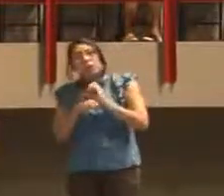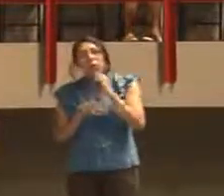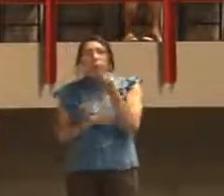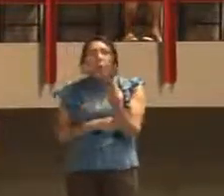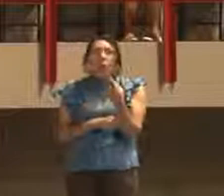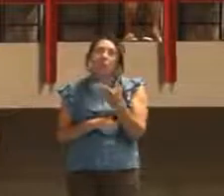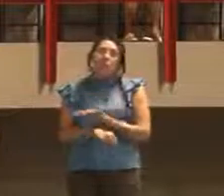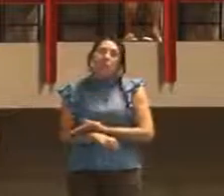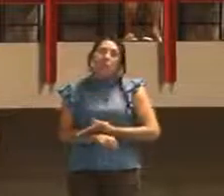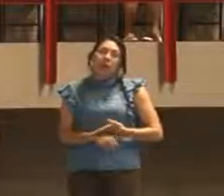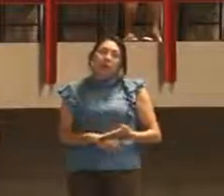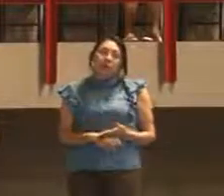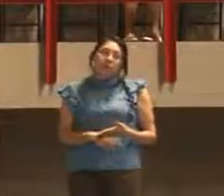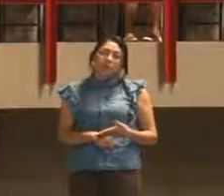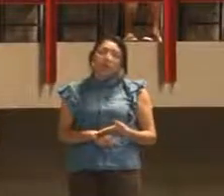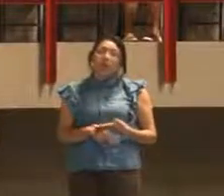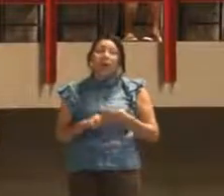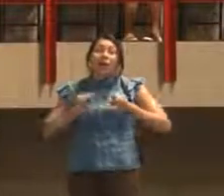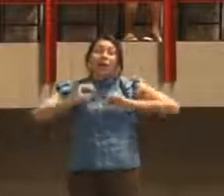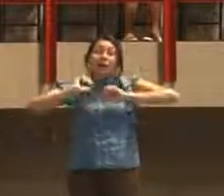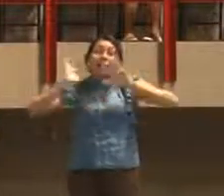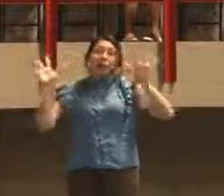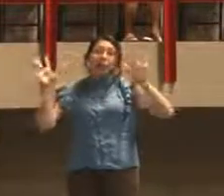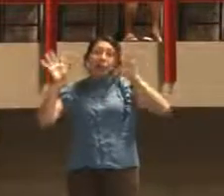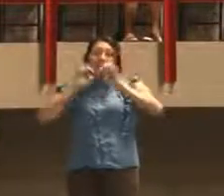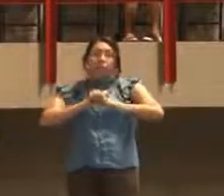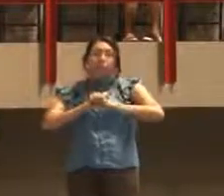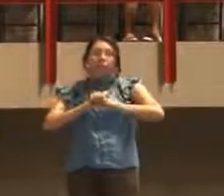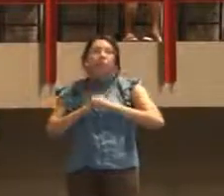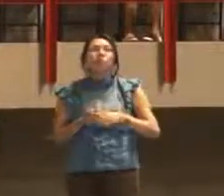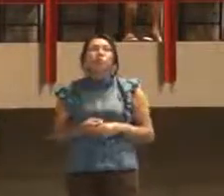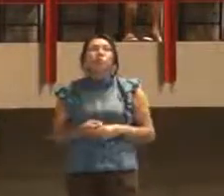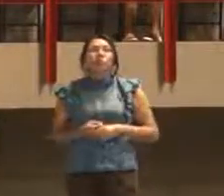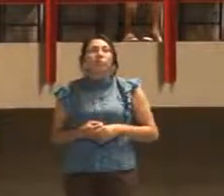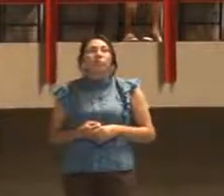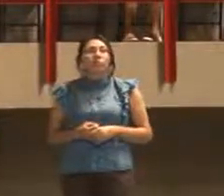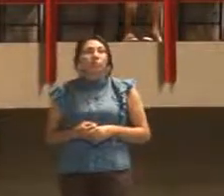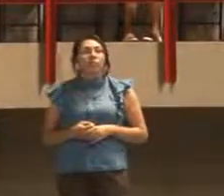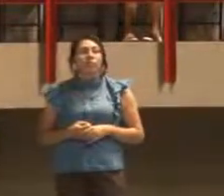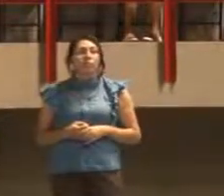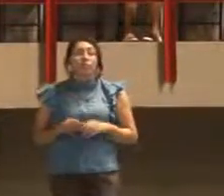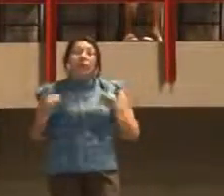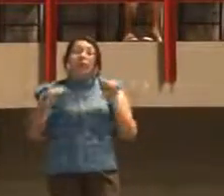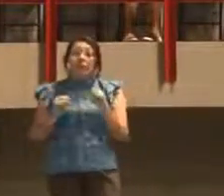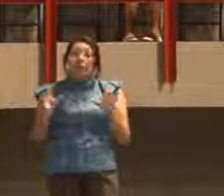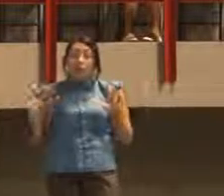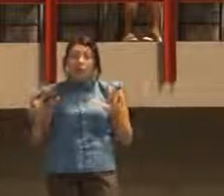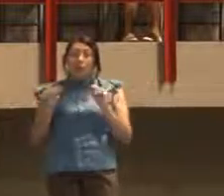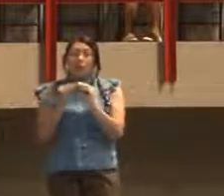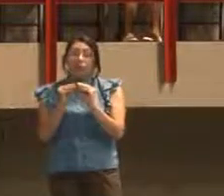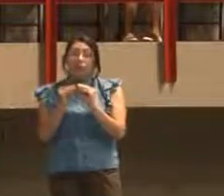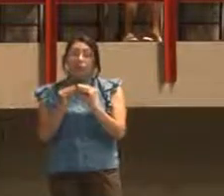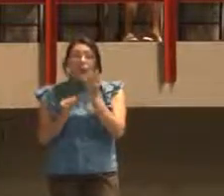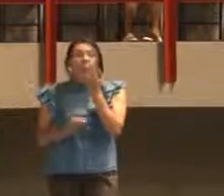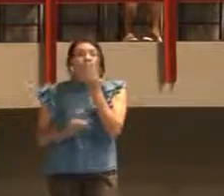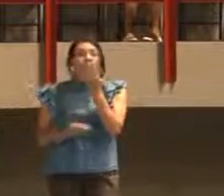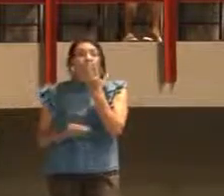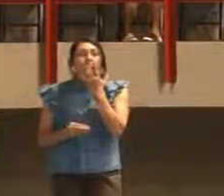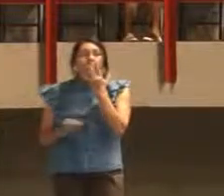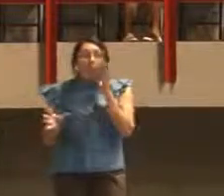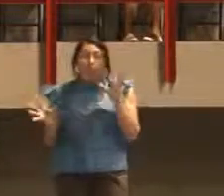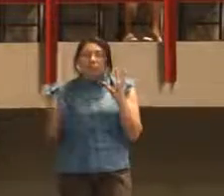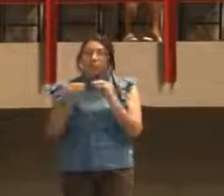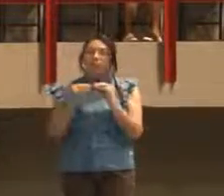branco, aí você vai ter o claro e o escuro. Então é a cor, o claro e o escuro, né? Você pode juntar duas dessas cores, para ter as